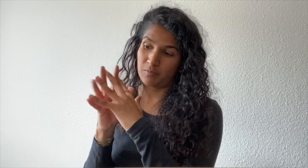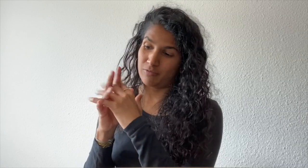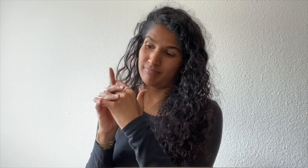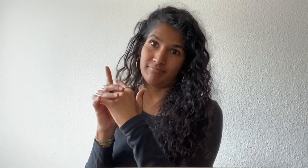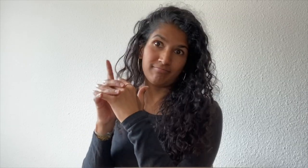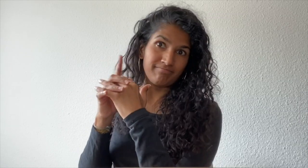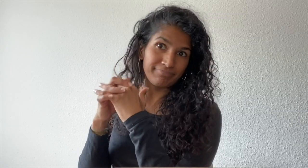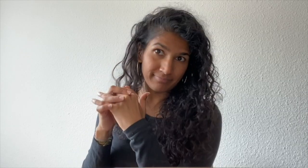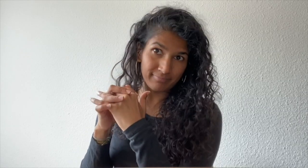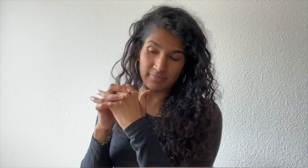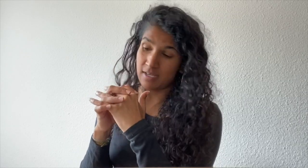oder diese.